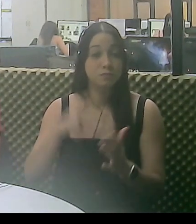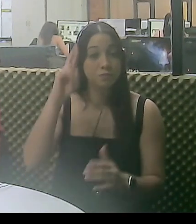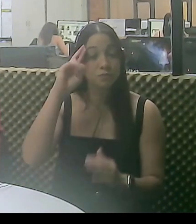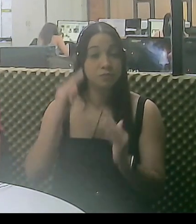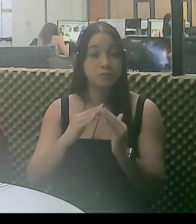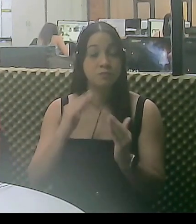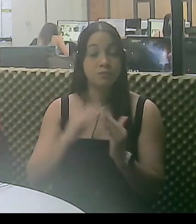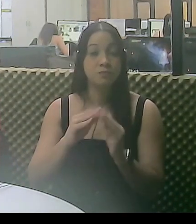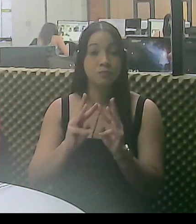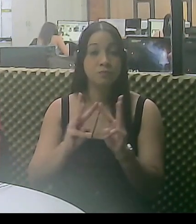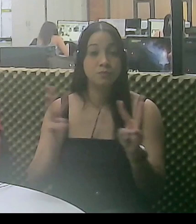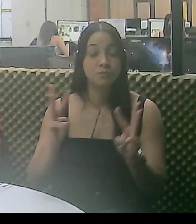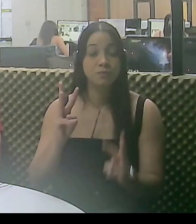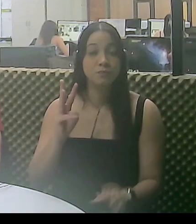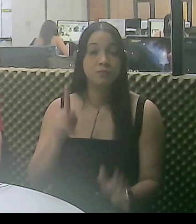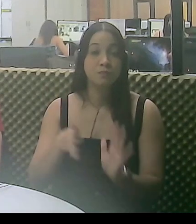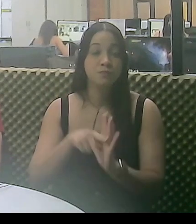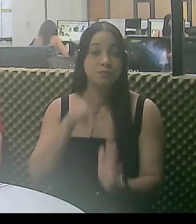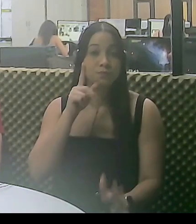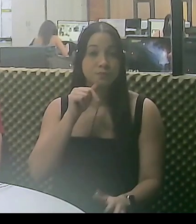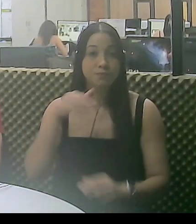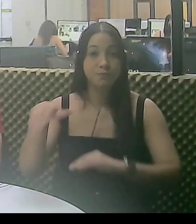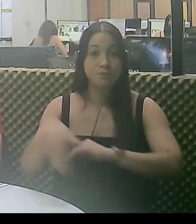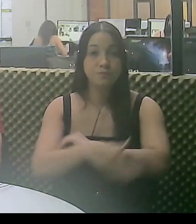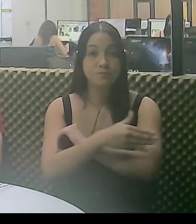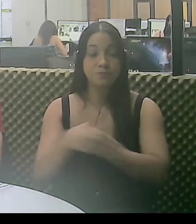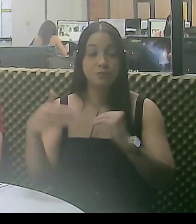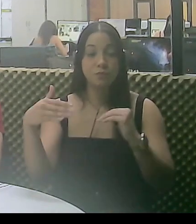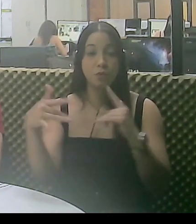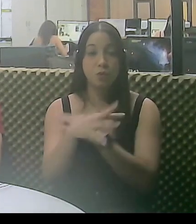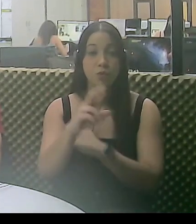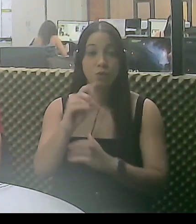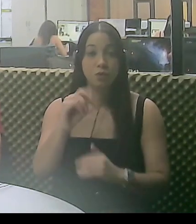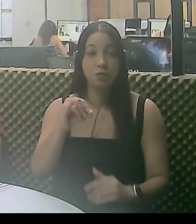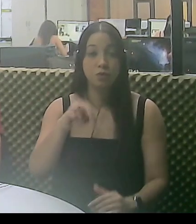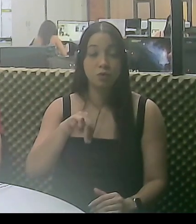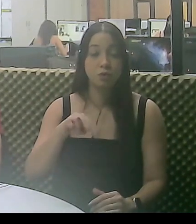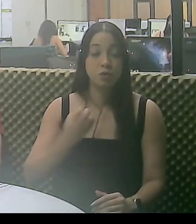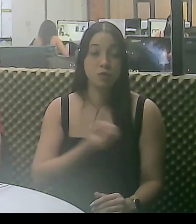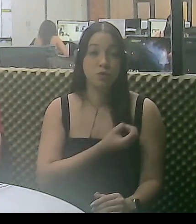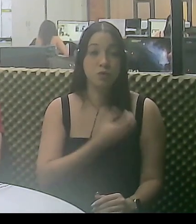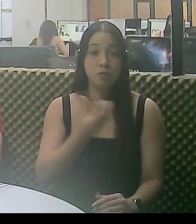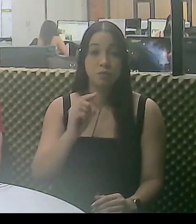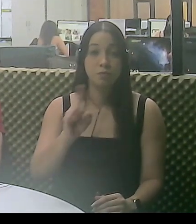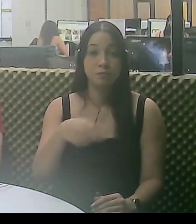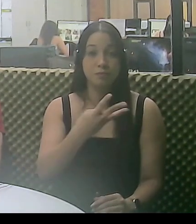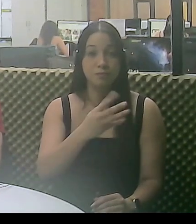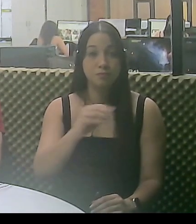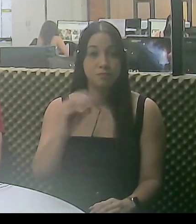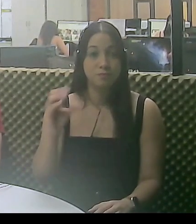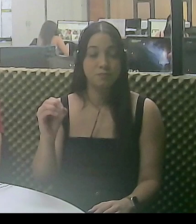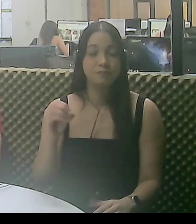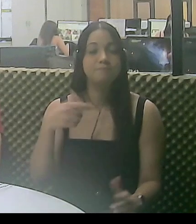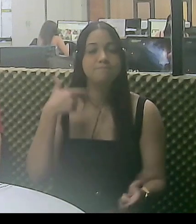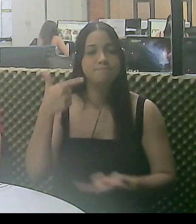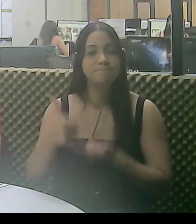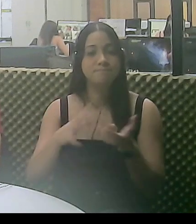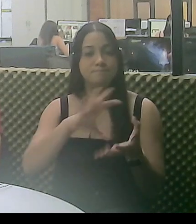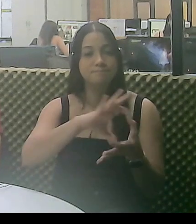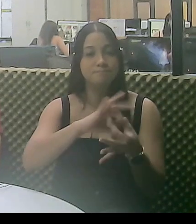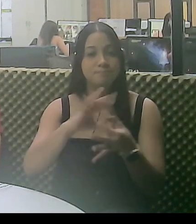documentos pessoais e assinatura de declaração na plataforma de atendimento do DEMAI, localizada na Avenida Rondon Pacheco,